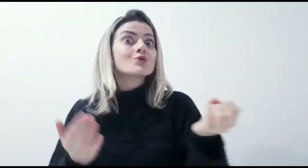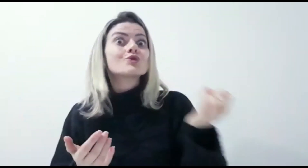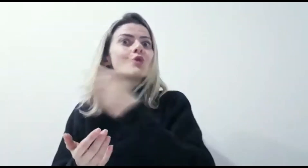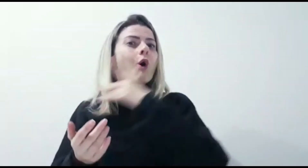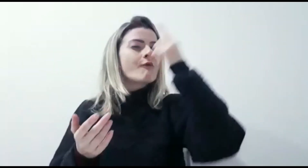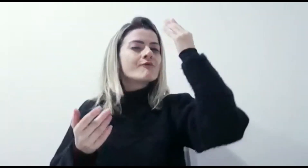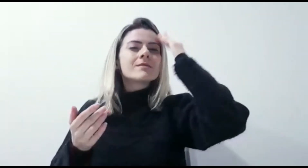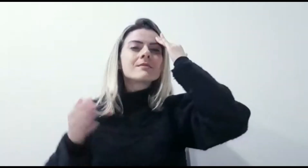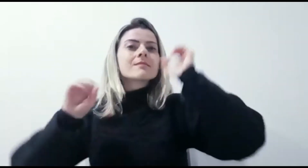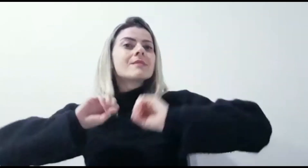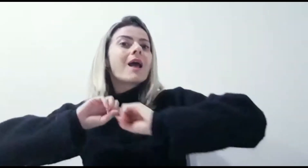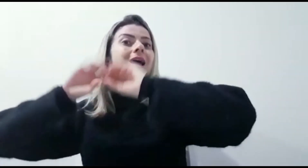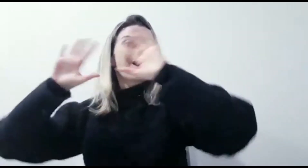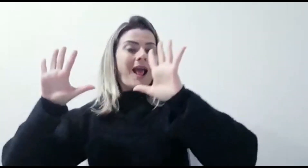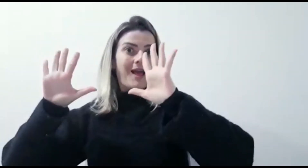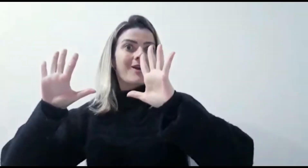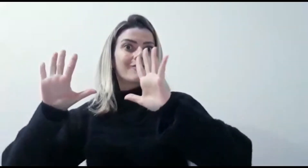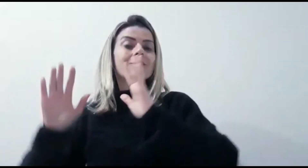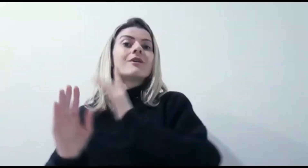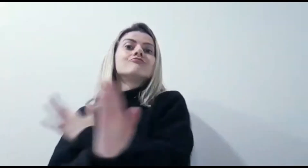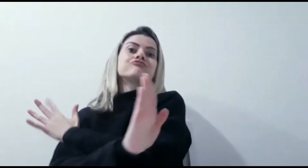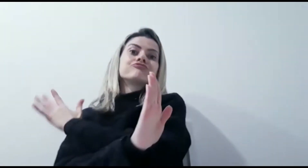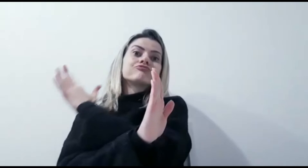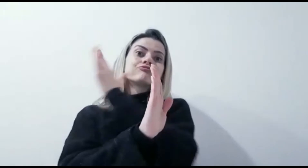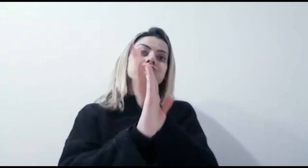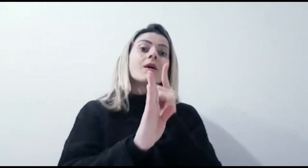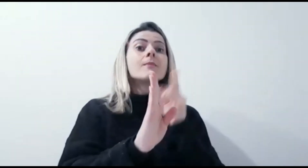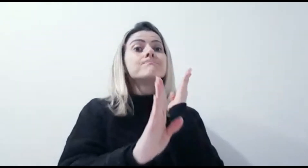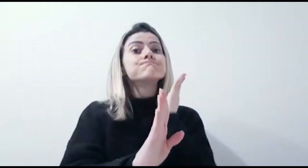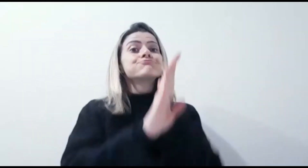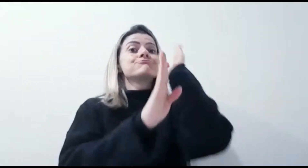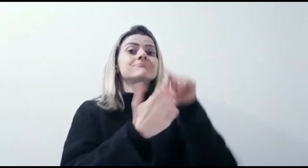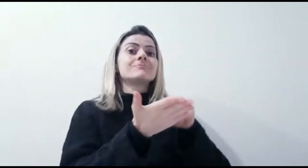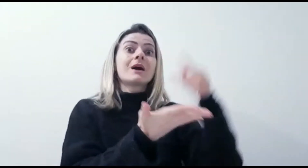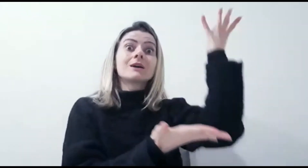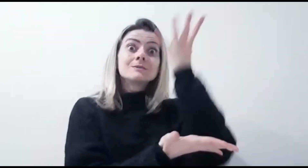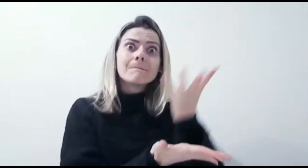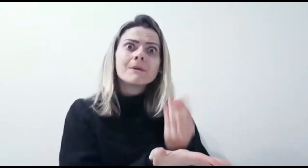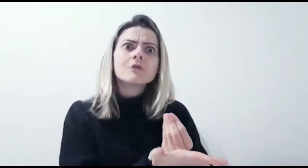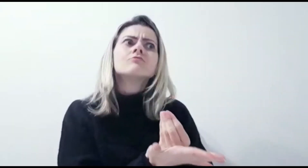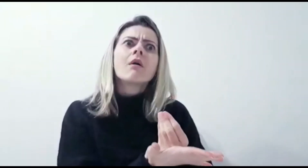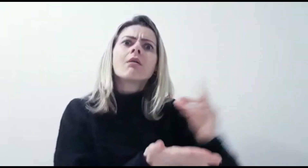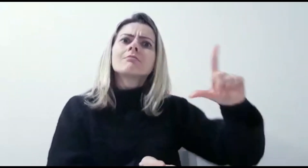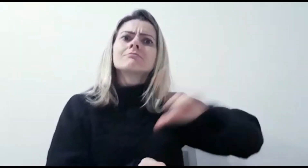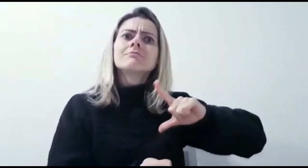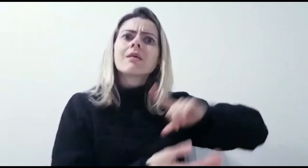verdade o espiritismo é uma nova revelação e nos esclarece sobre esses aspectos, né?